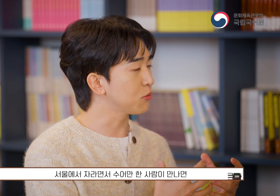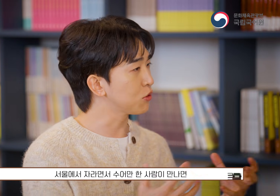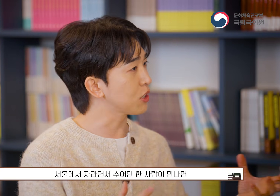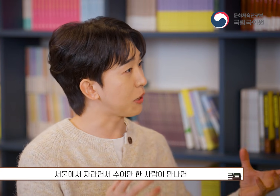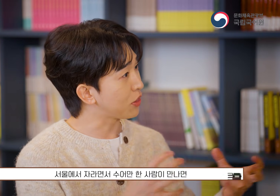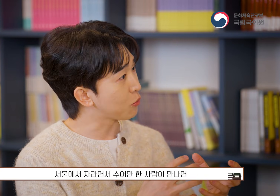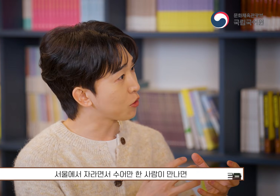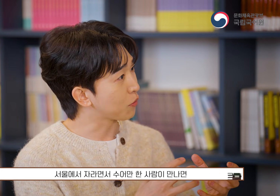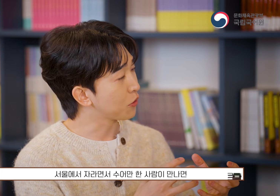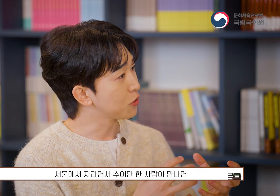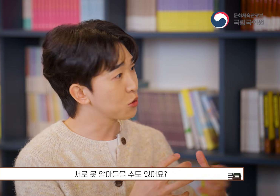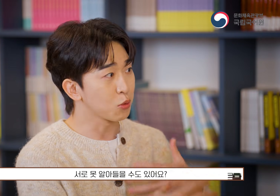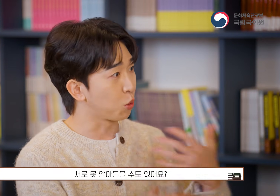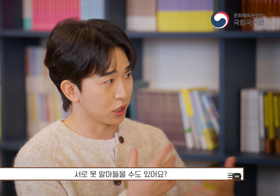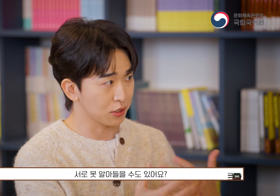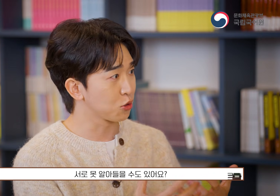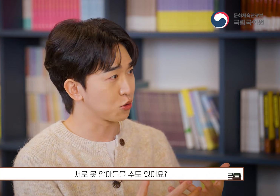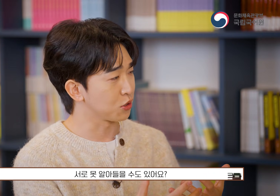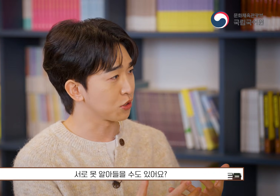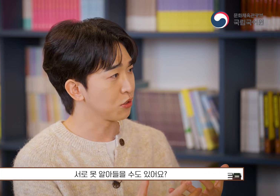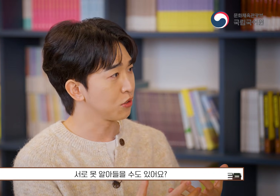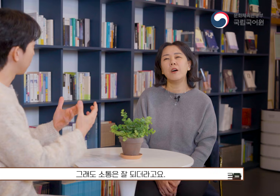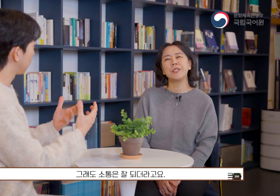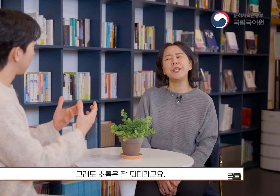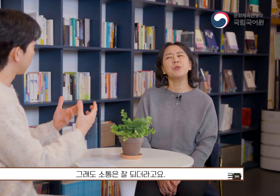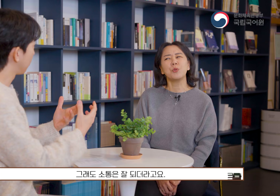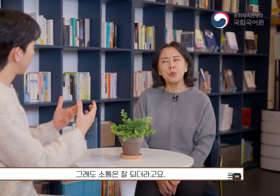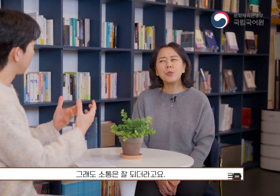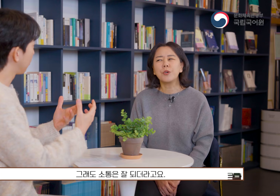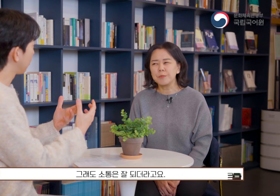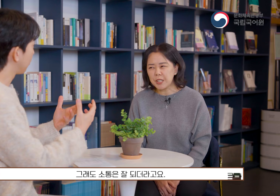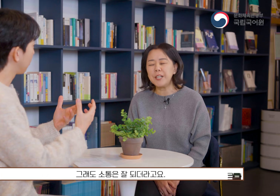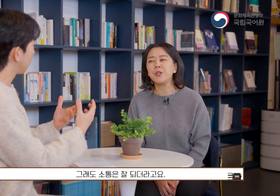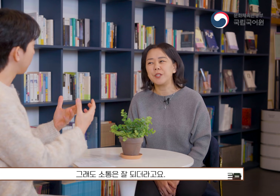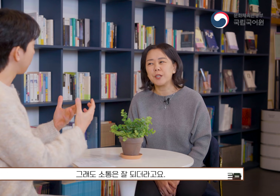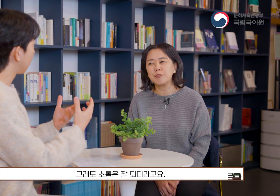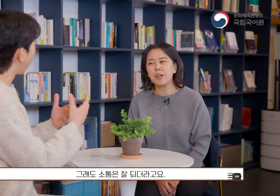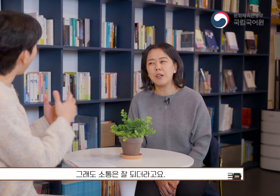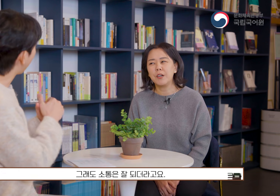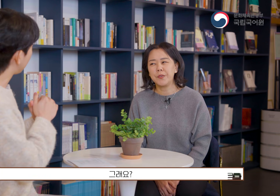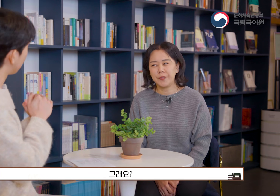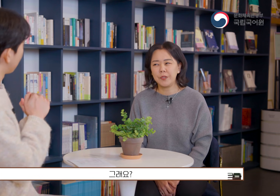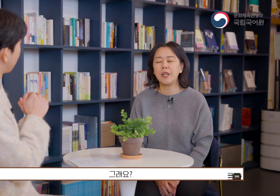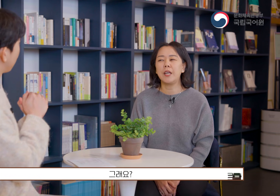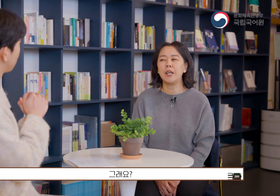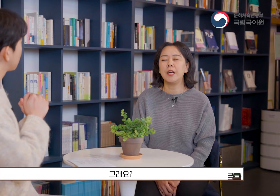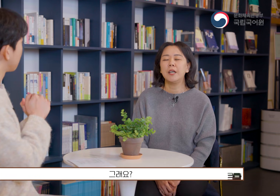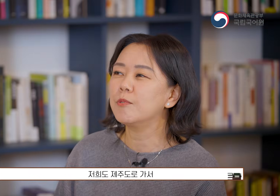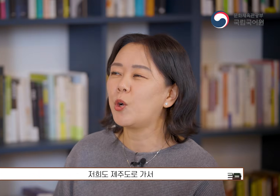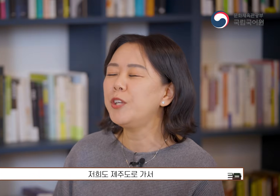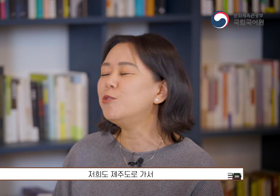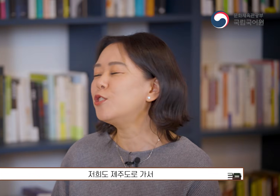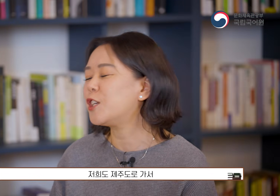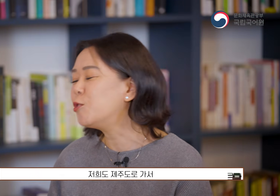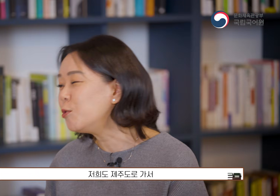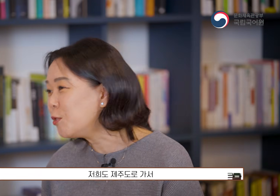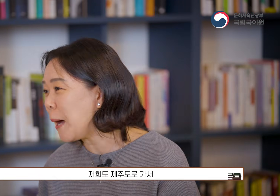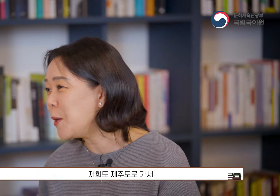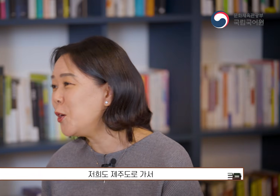분들끼리 만나면 서로 못 알아들을 수도 있어요. 그래도 소통은 잘 되더라고요. 그래요? 네. 저희도 제주도로 가면